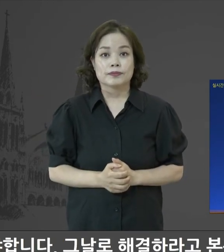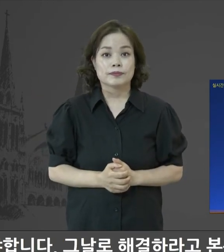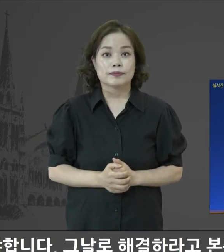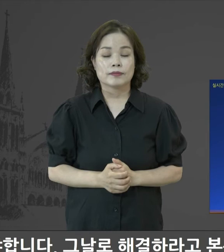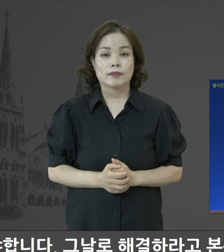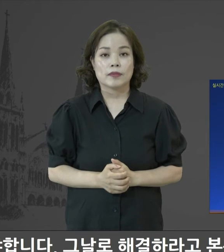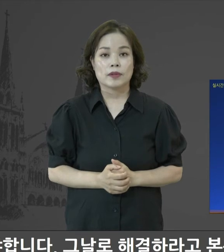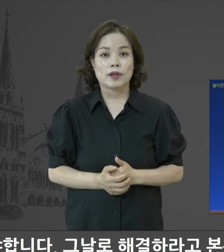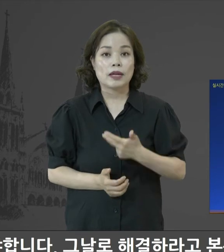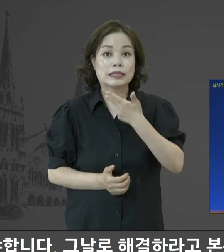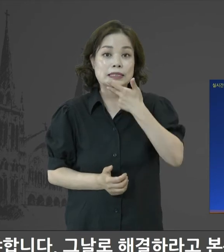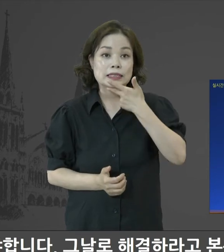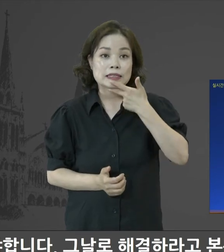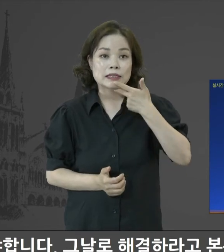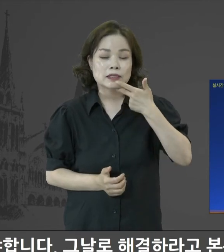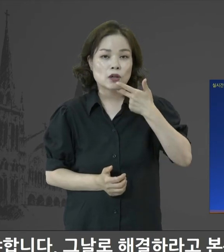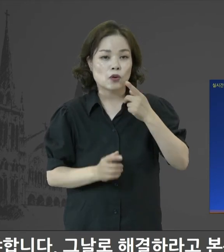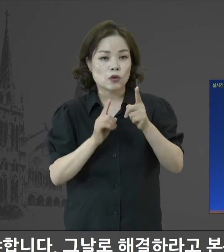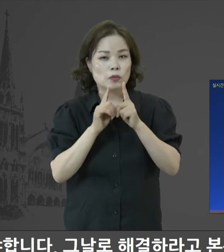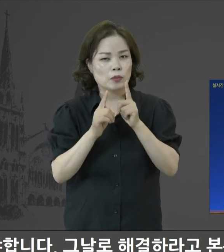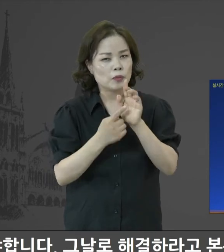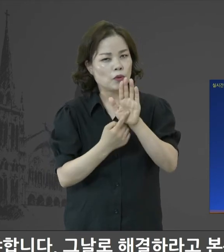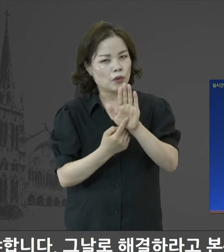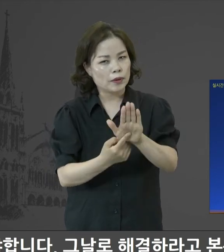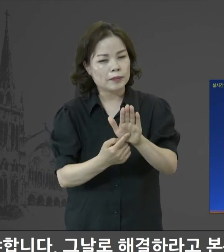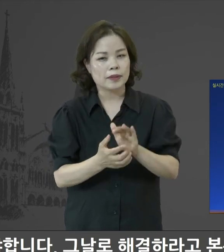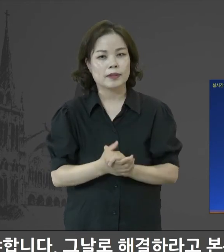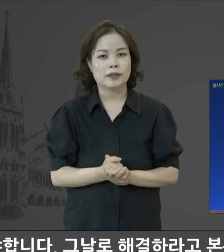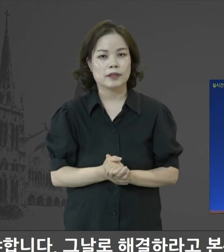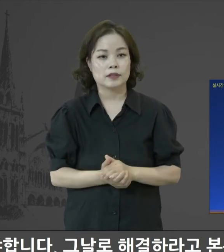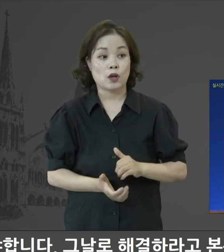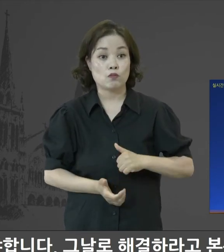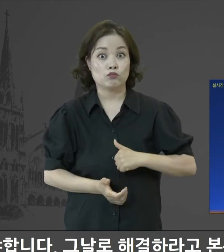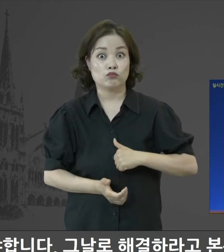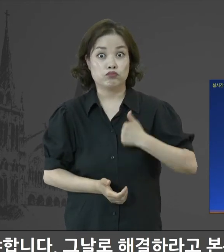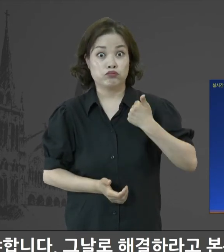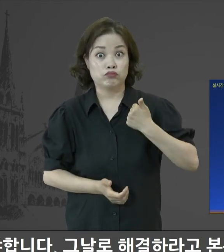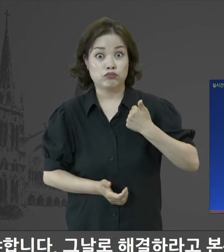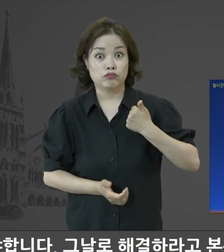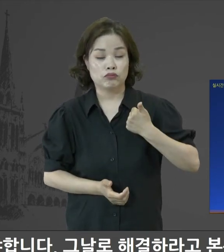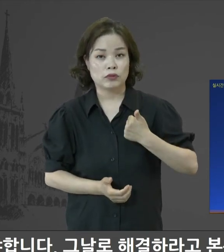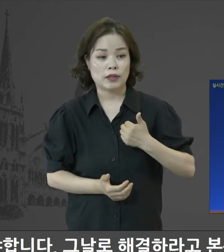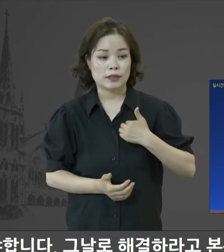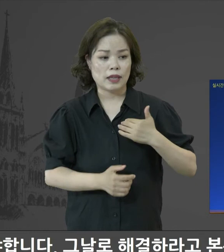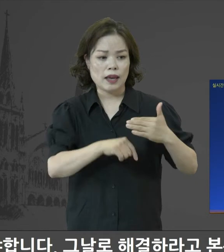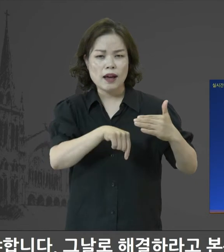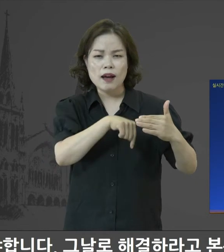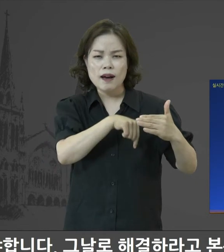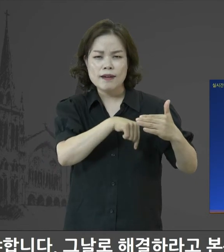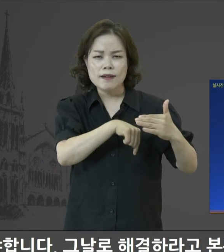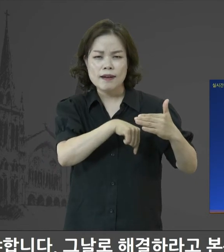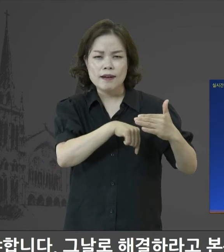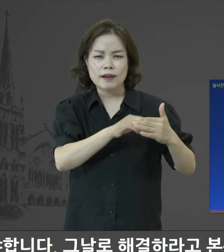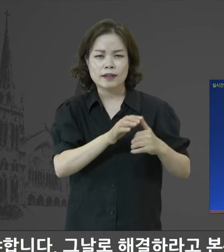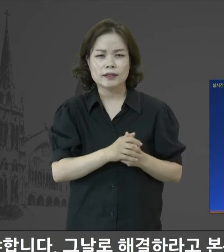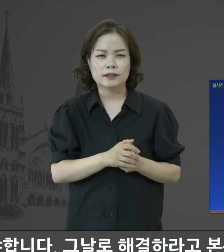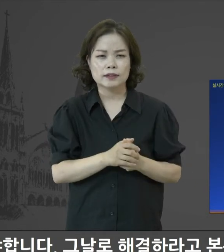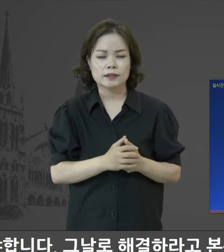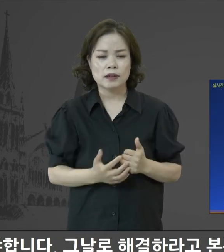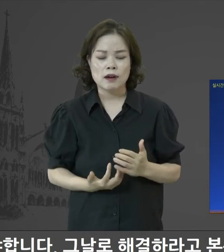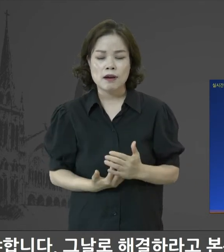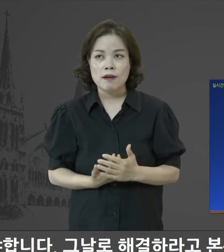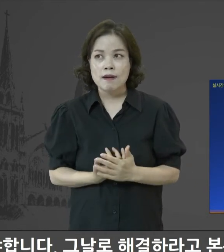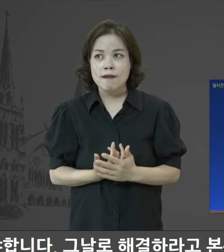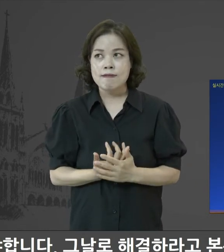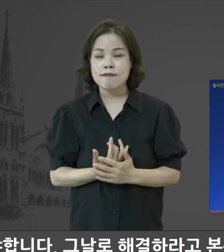이 영어권 표현을 보게 되면 분노가 내 안에 이렇게 막 처음에 이렇게 치밀어 오르죠.